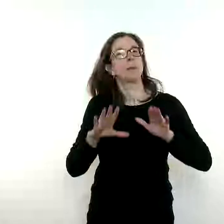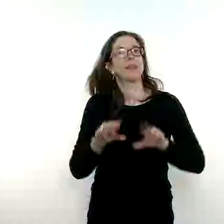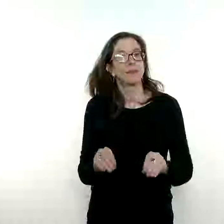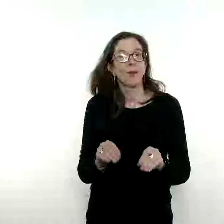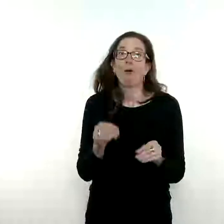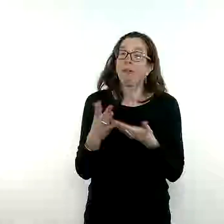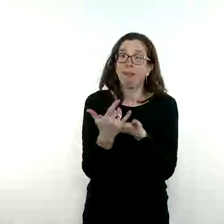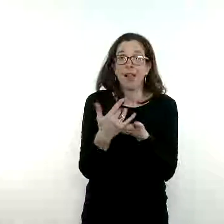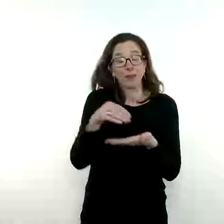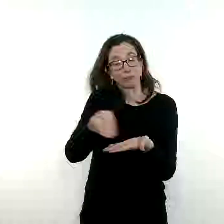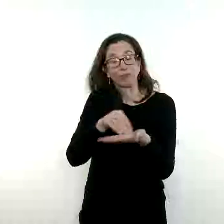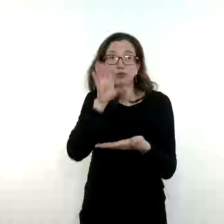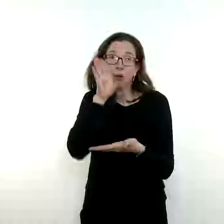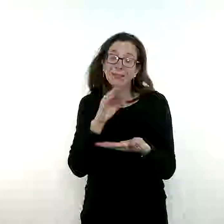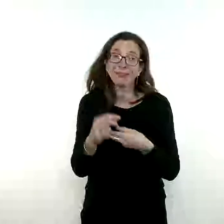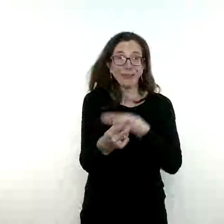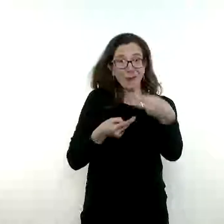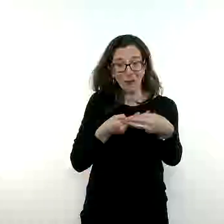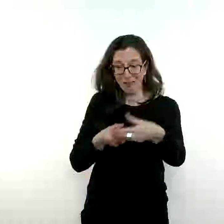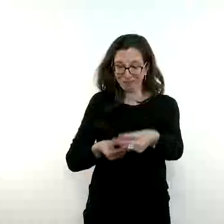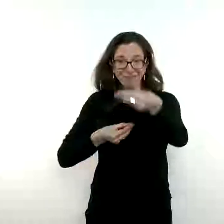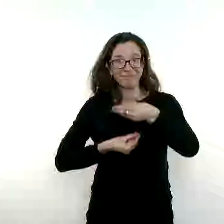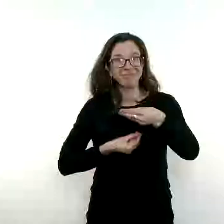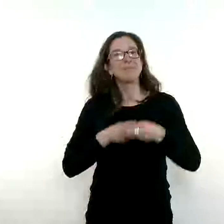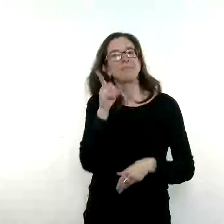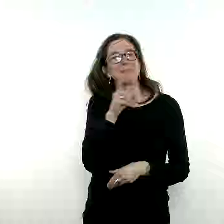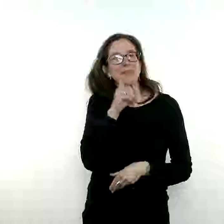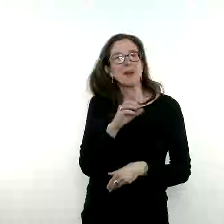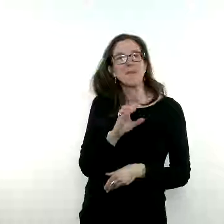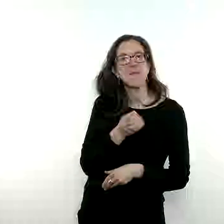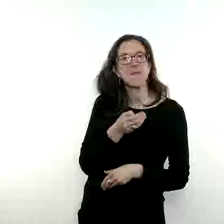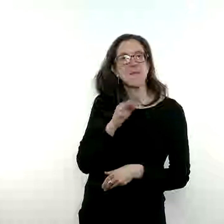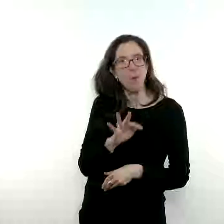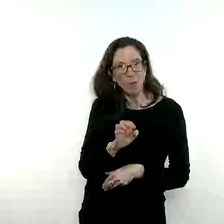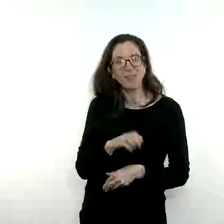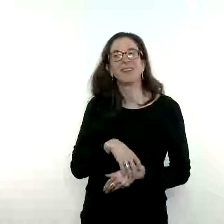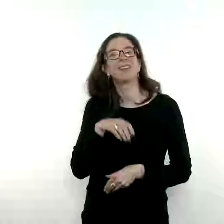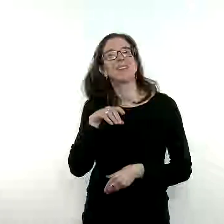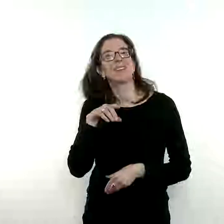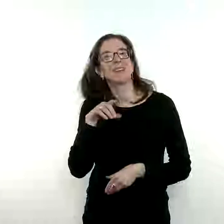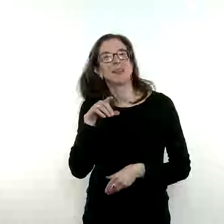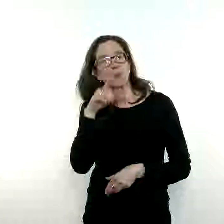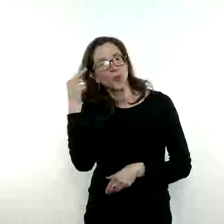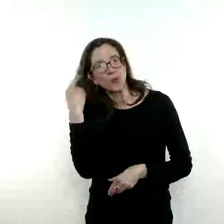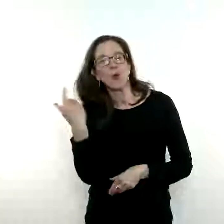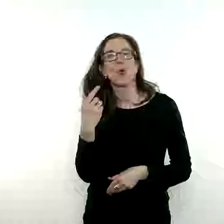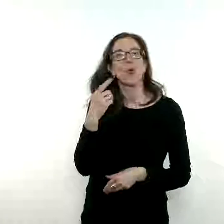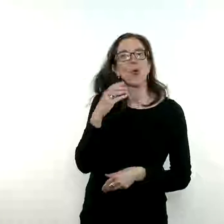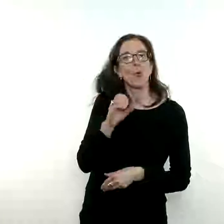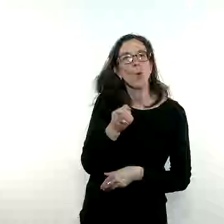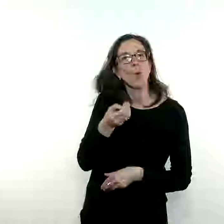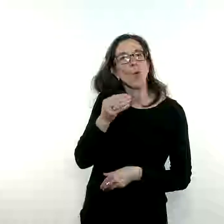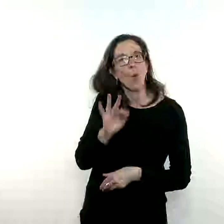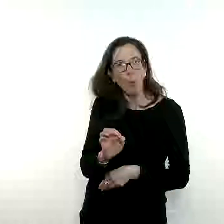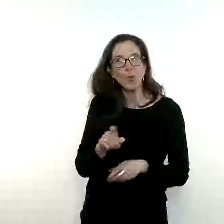gentille lettre par la voix de Madame Comte et de Monsieur Daniel Comte et de Madame Geneviève Comte pour nous